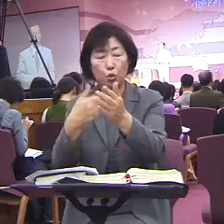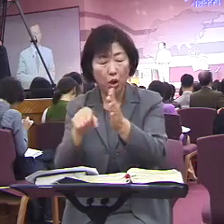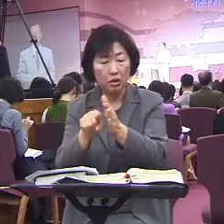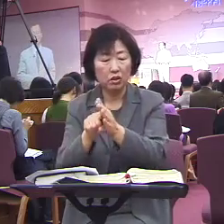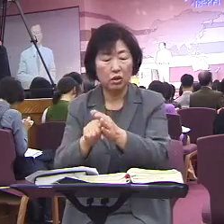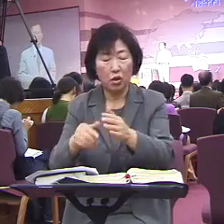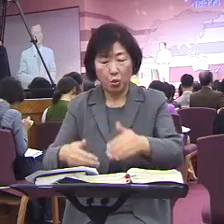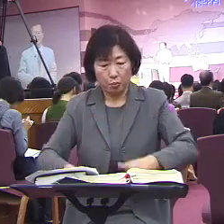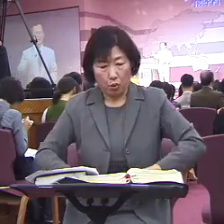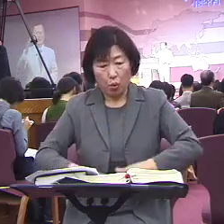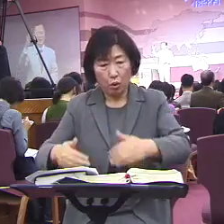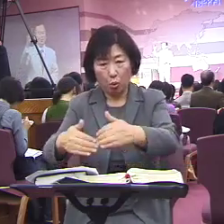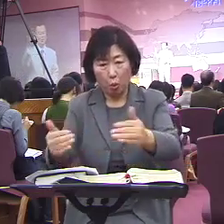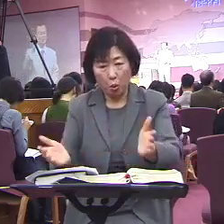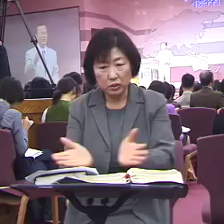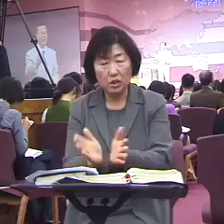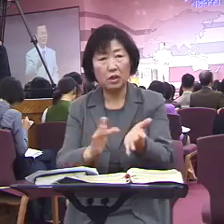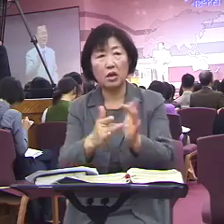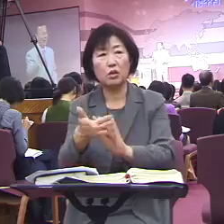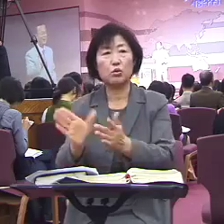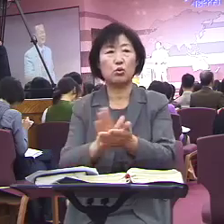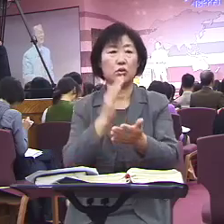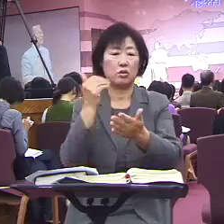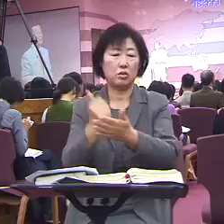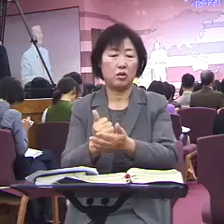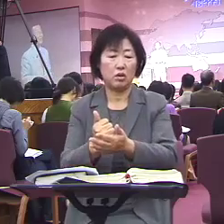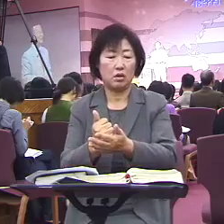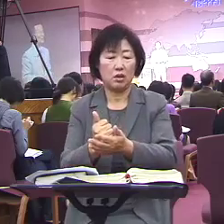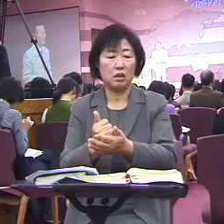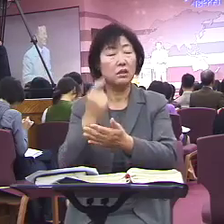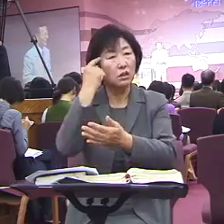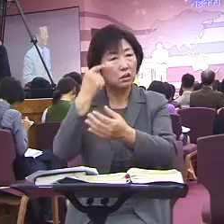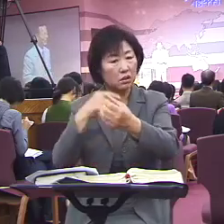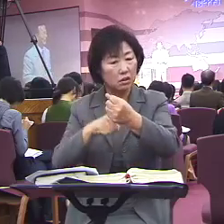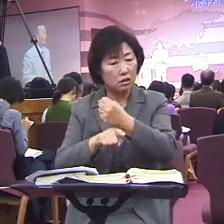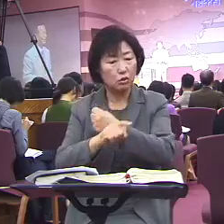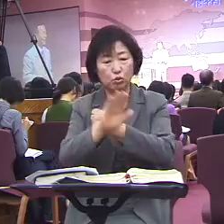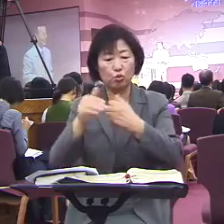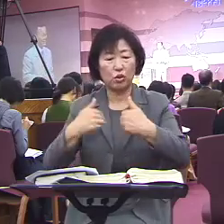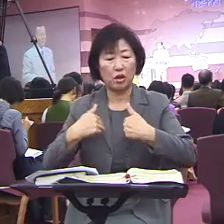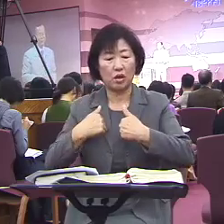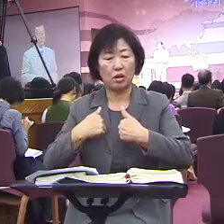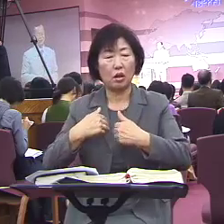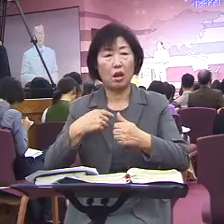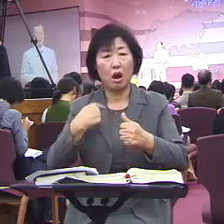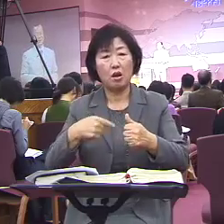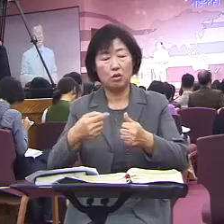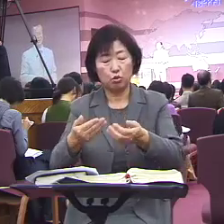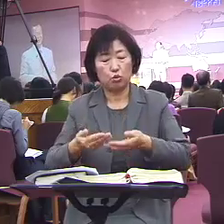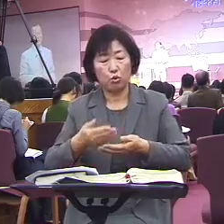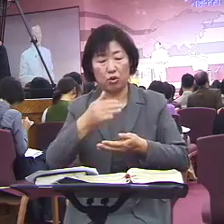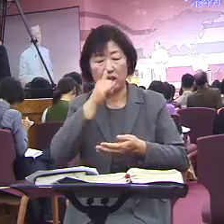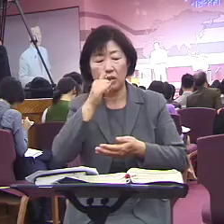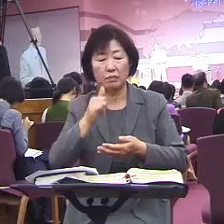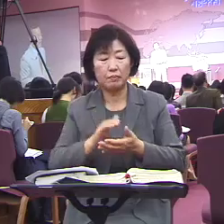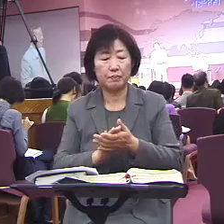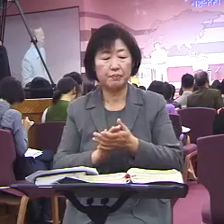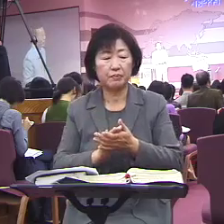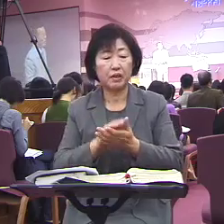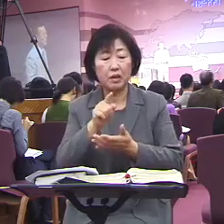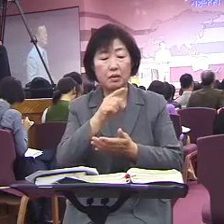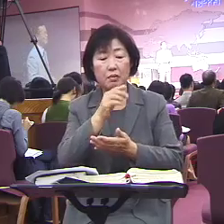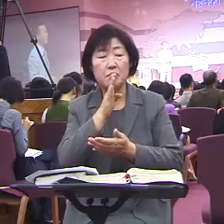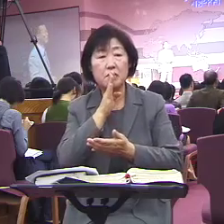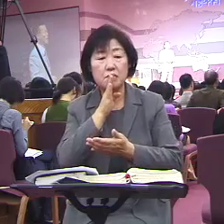필요한 공동체의 예수 그리스도의 에티켓을 우리에게 알려주시고 있습니다. 그것이